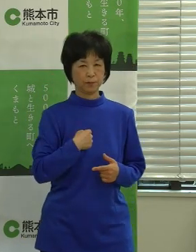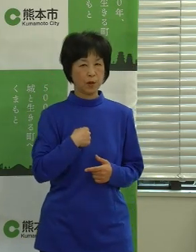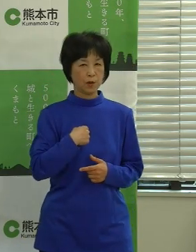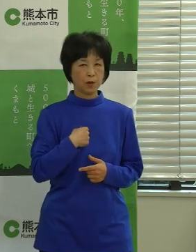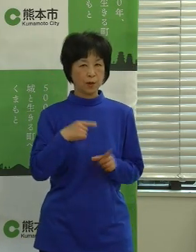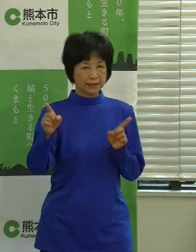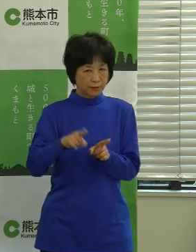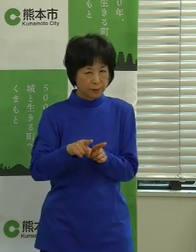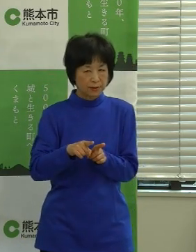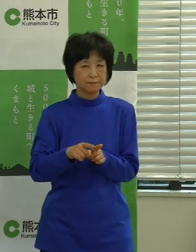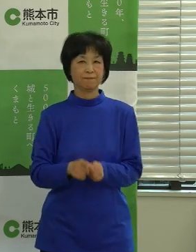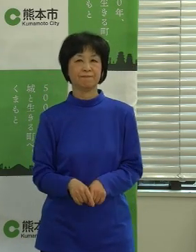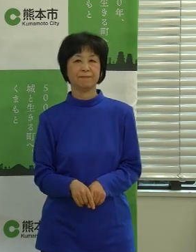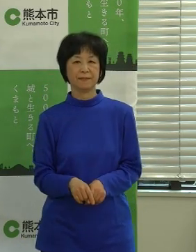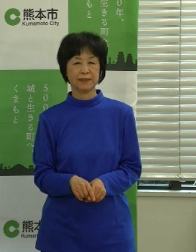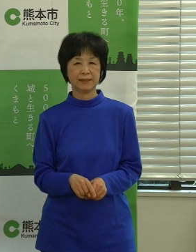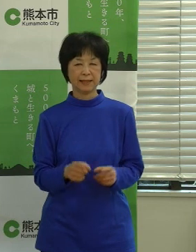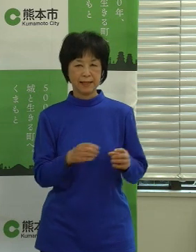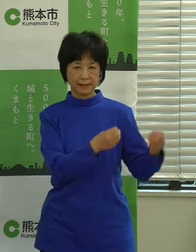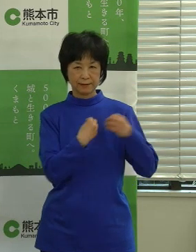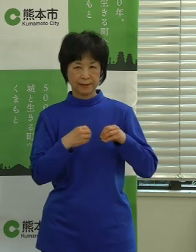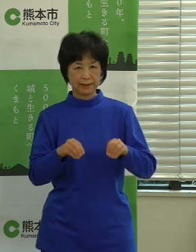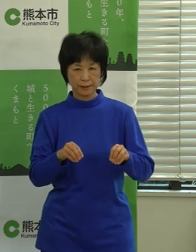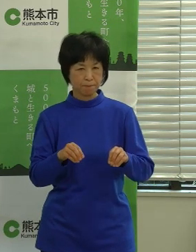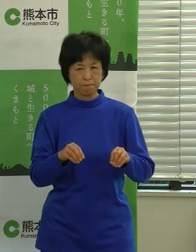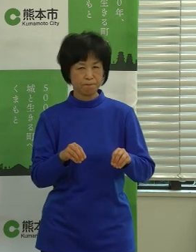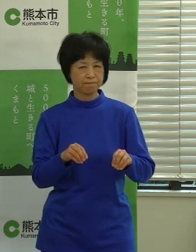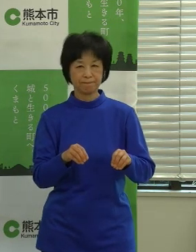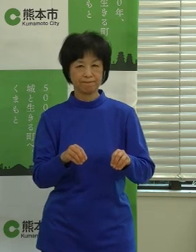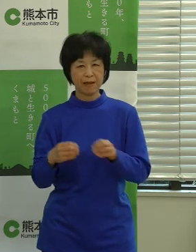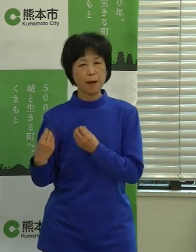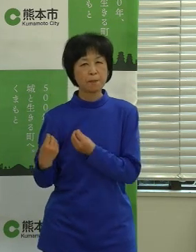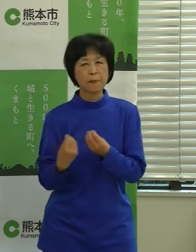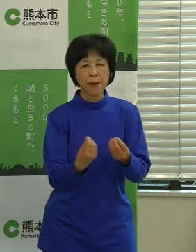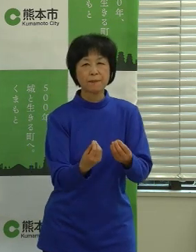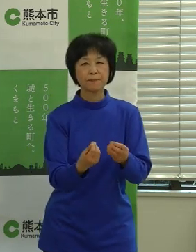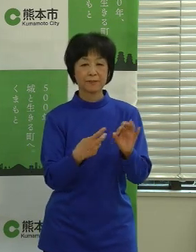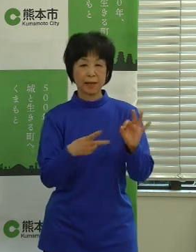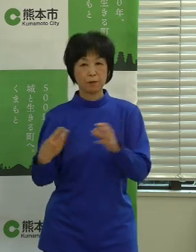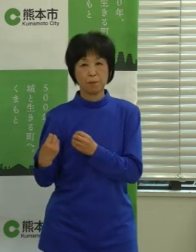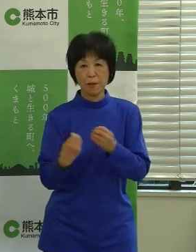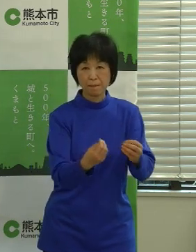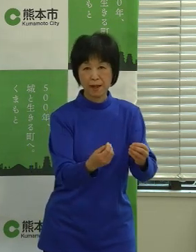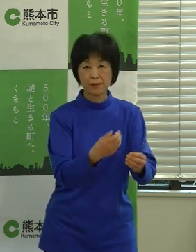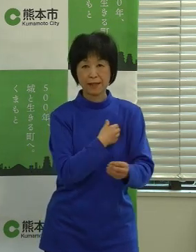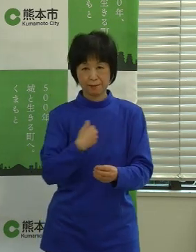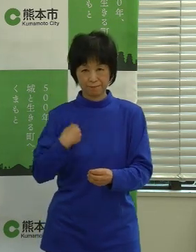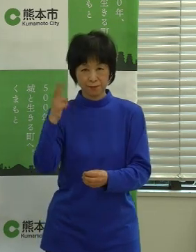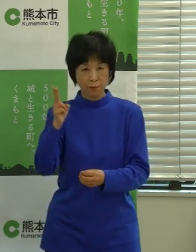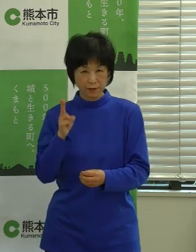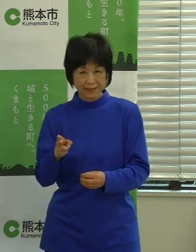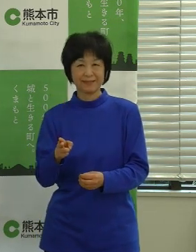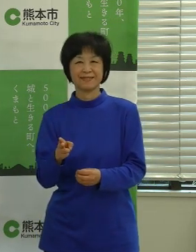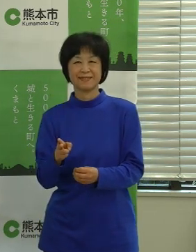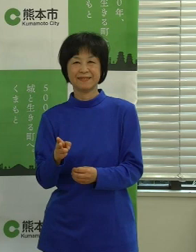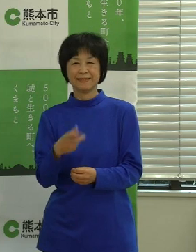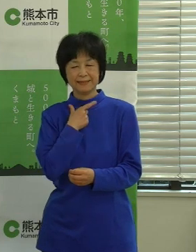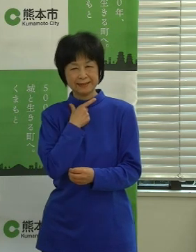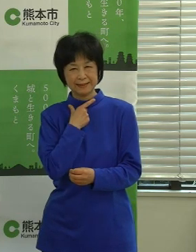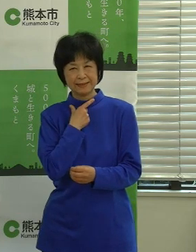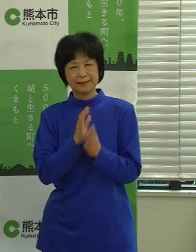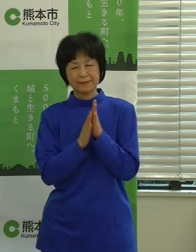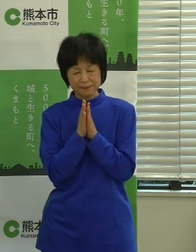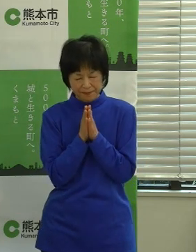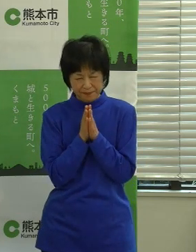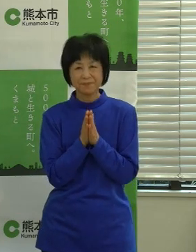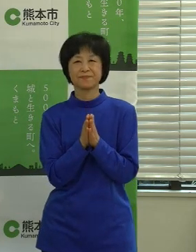ながら、少しずつ明るい兆しがこう見えるように 私どもとしても取り組んでいきたいというふうに思っ